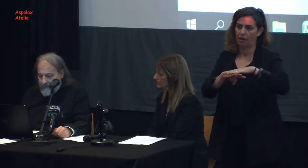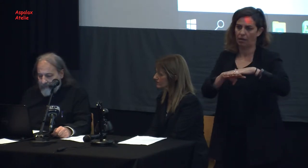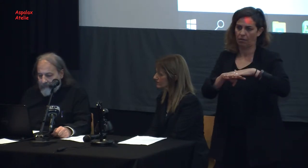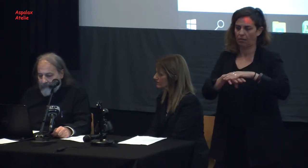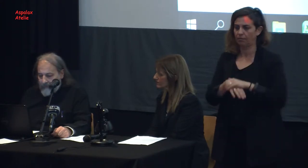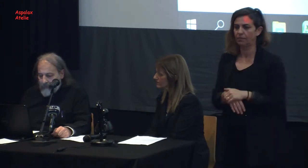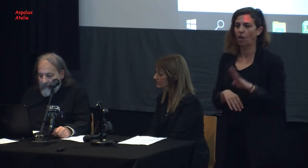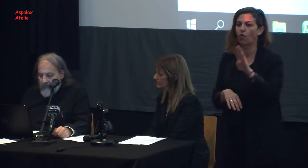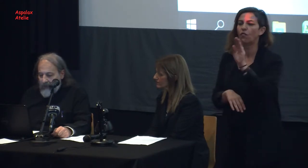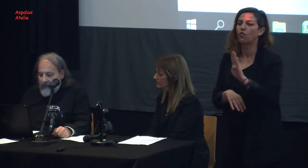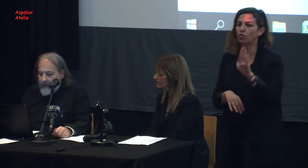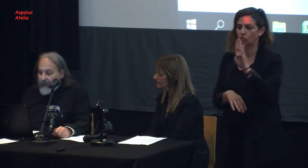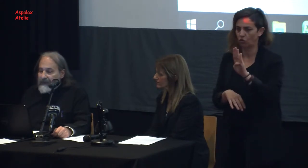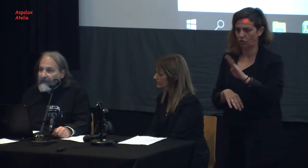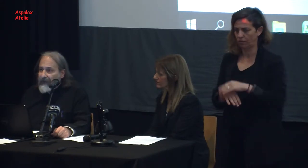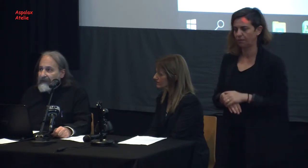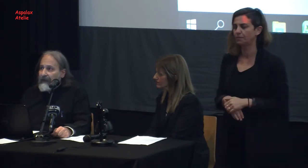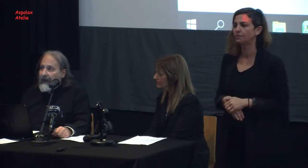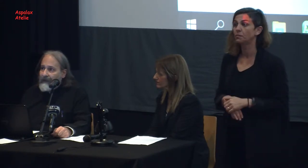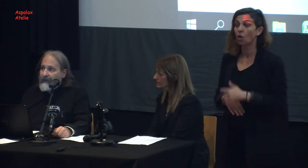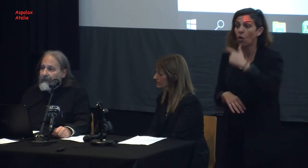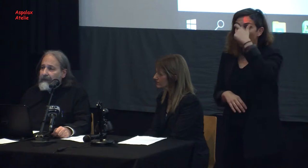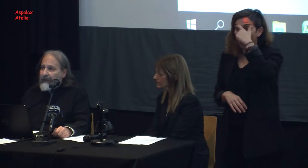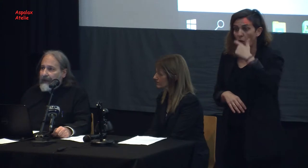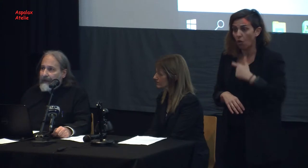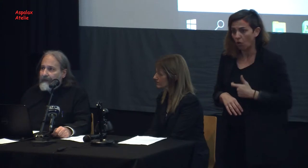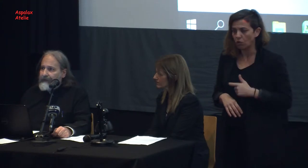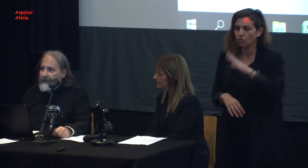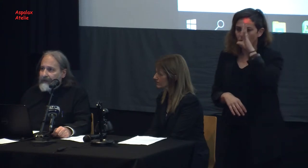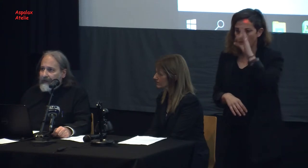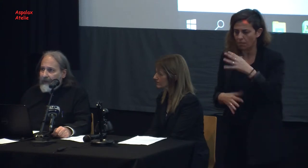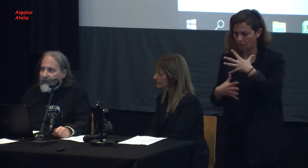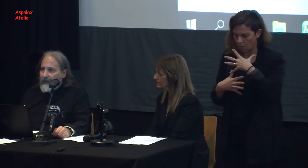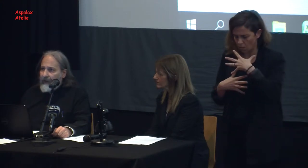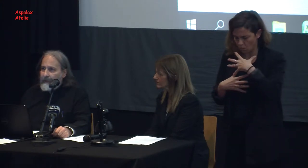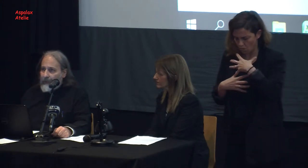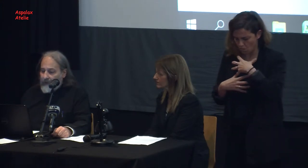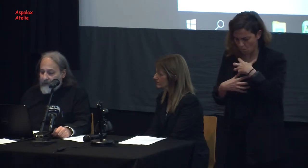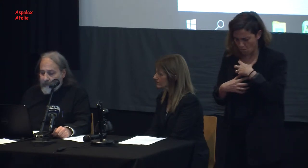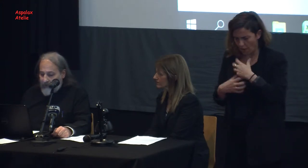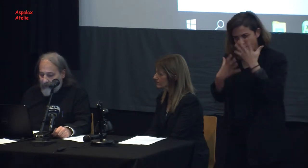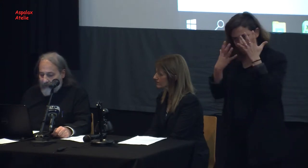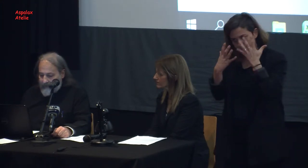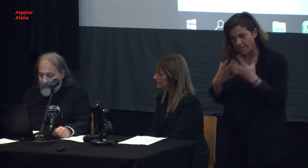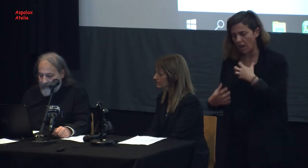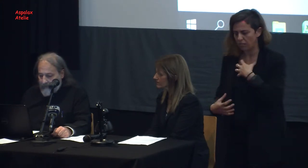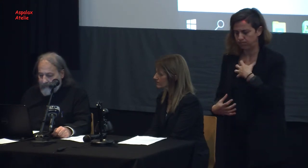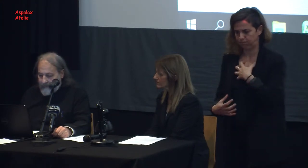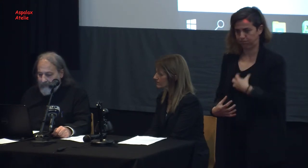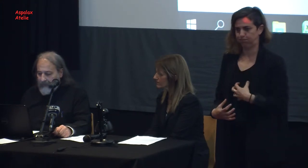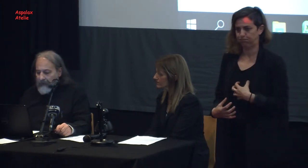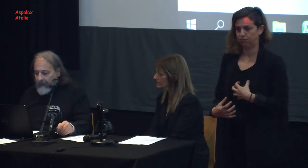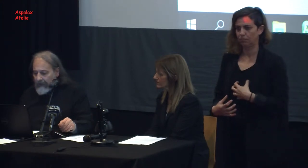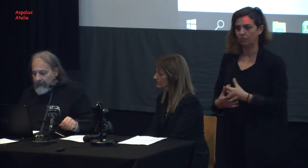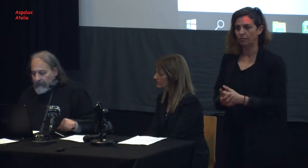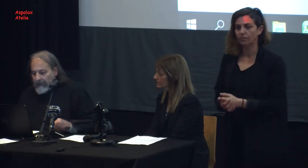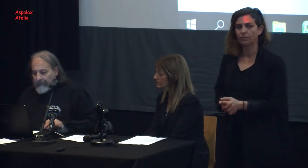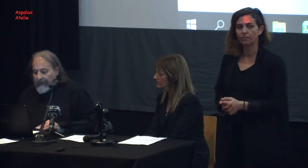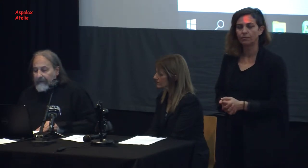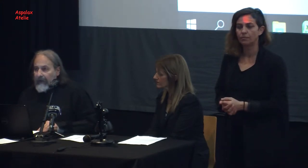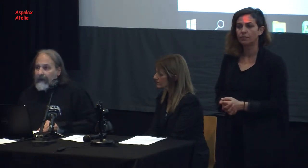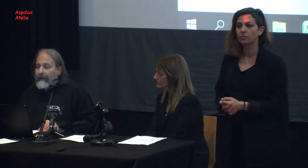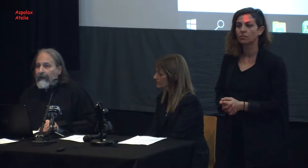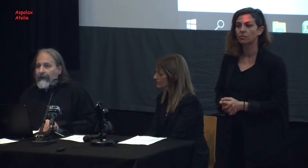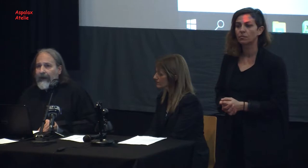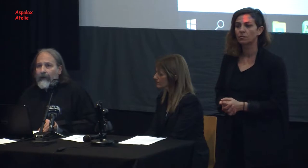Βοστόνης. Ήμουνα σε φάση άσχημης κατάθλιψης. Είχε προχωρήσει πολύ η κατάστασή μου. Τότε